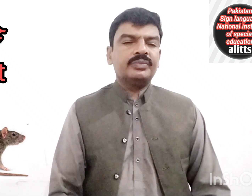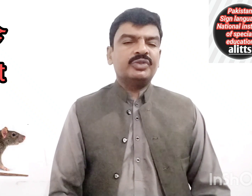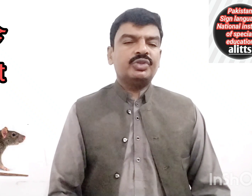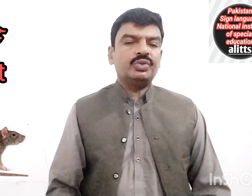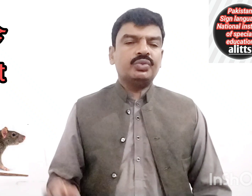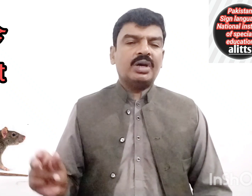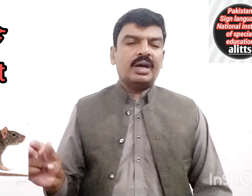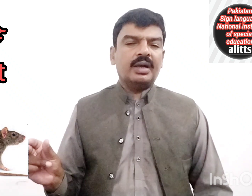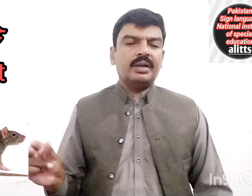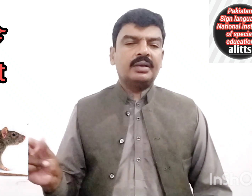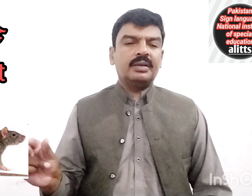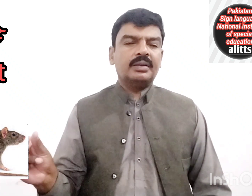चूहा,